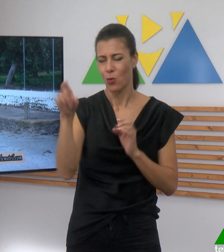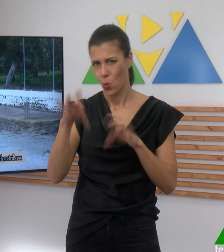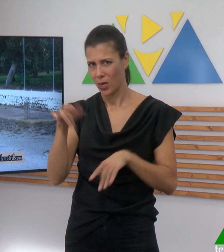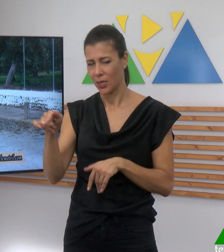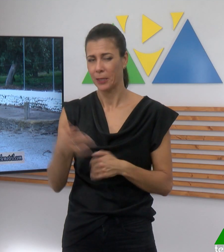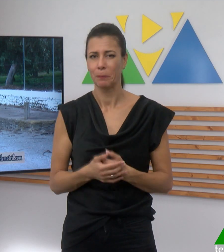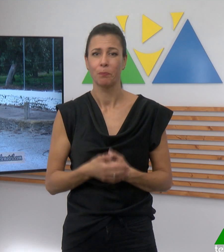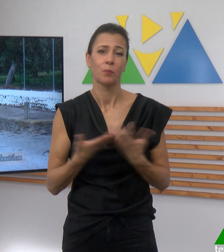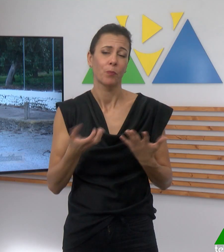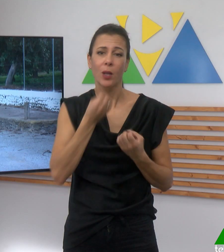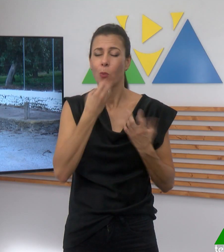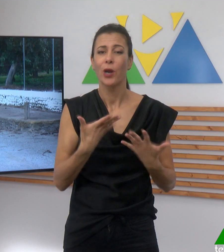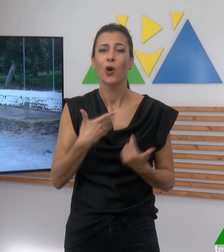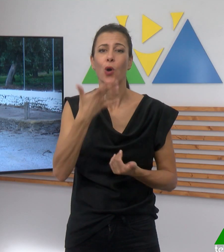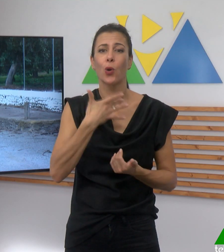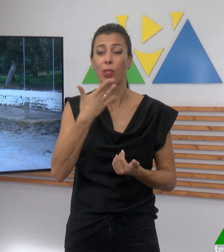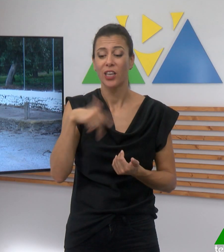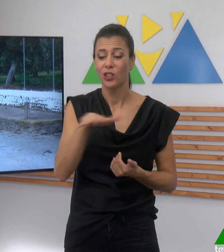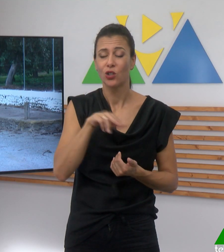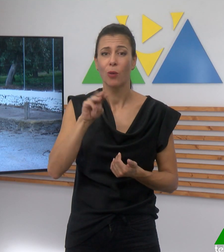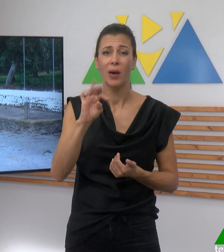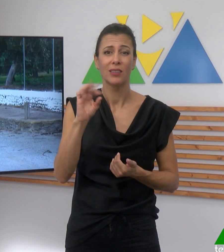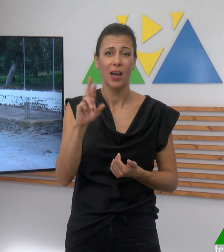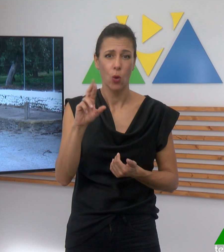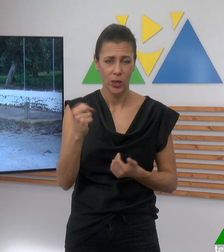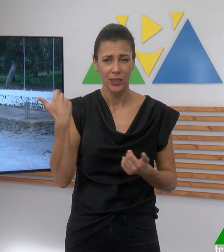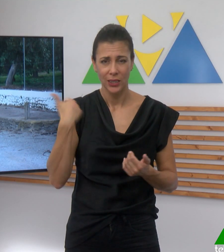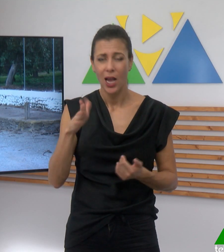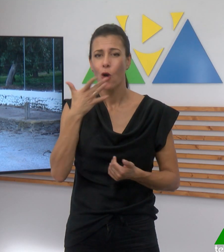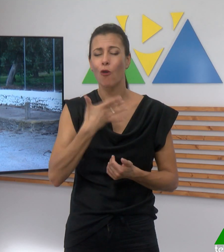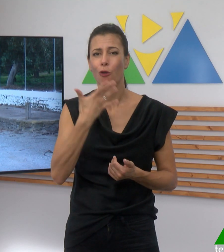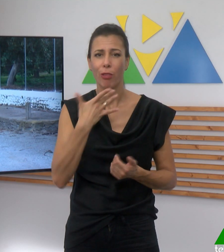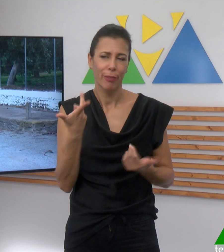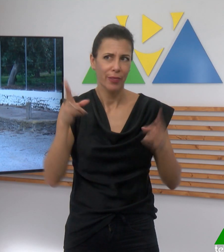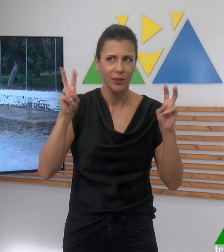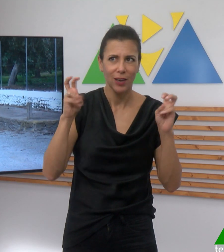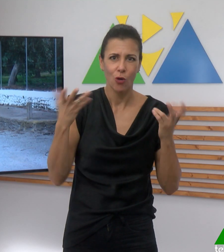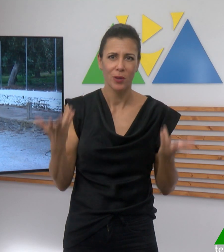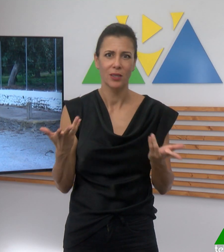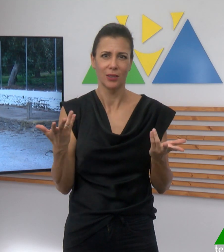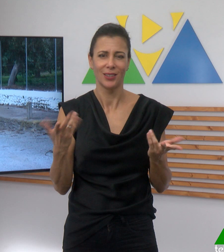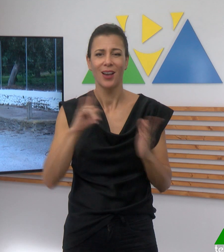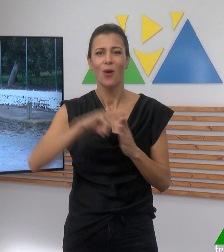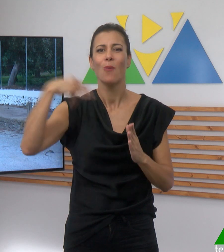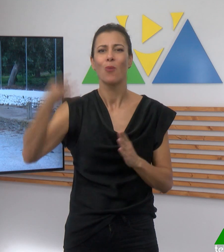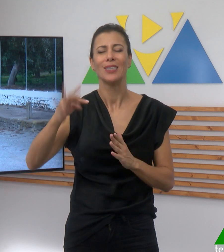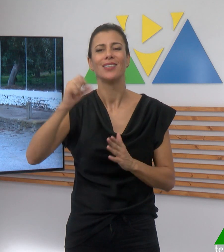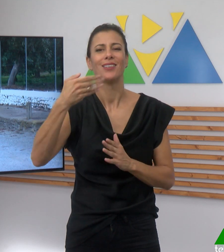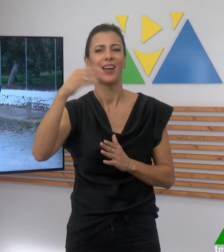pues conociendo p taura hemos conocido este entre comillas este puente tabla este pago del puente